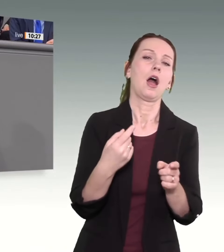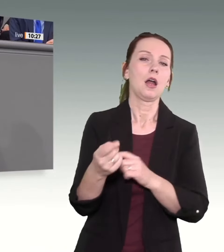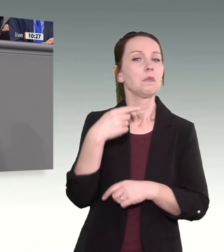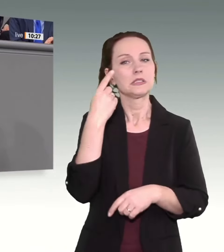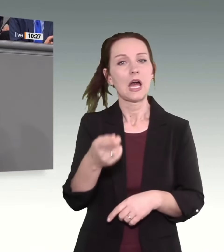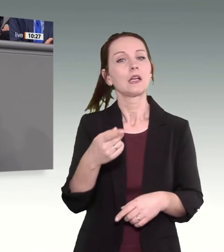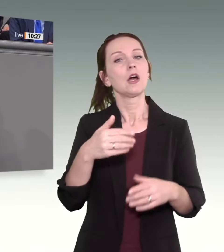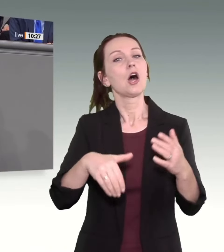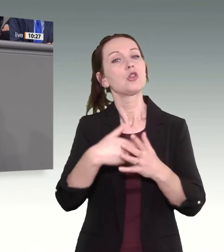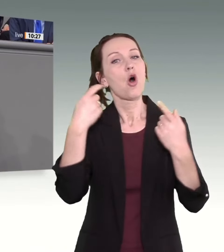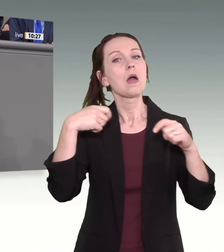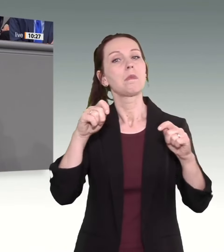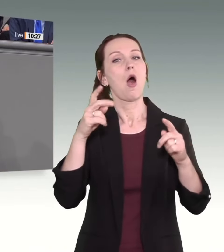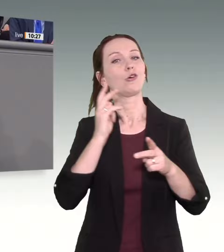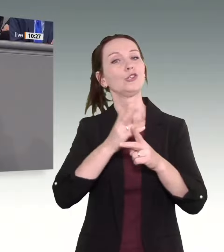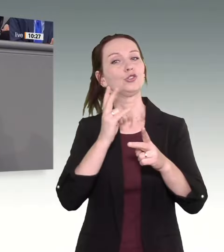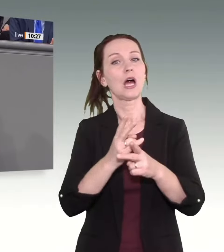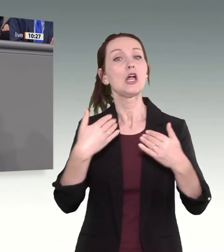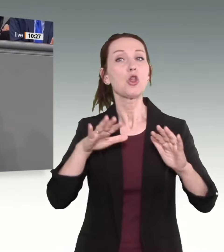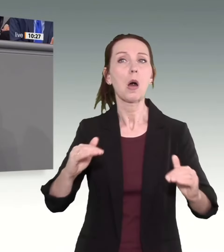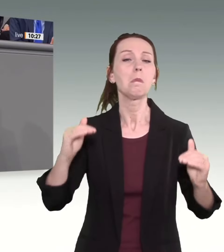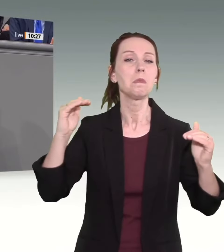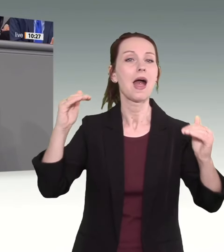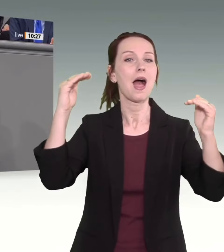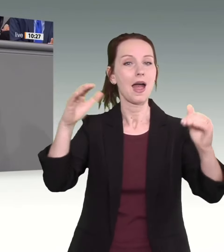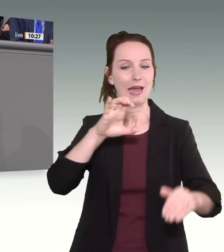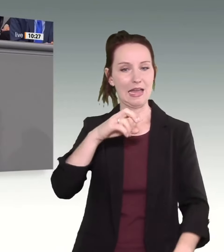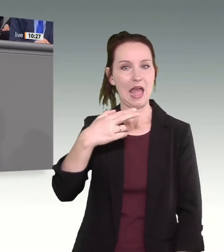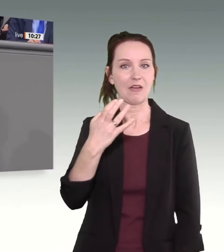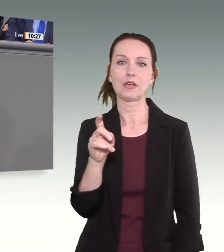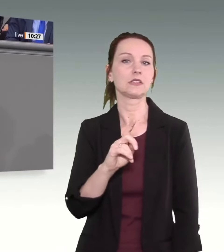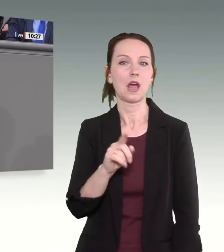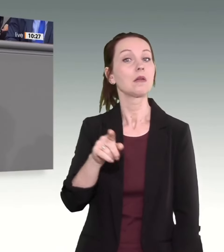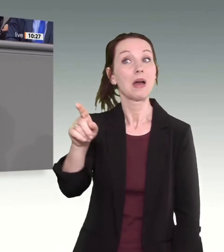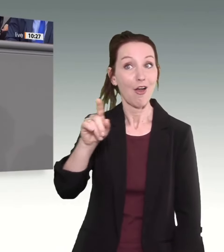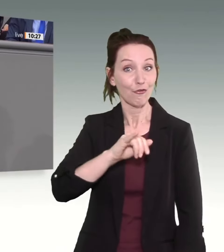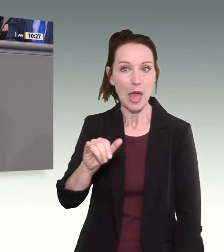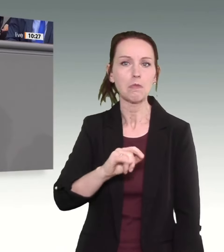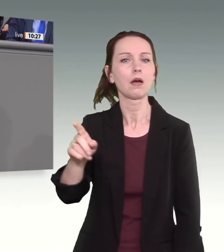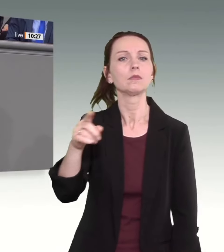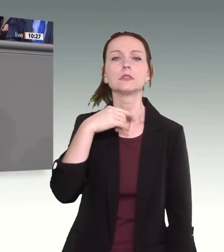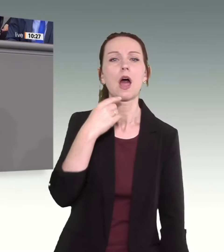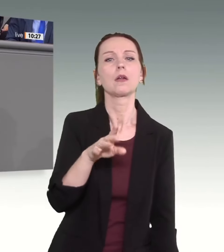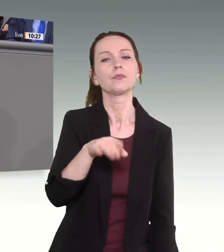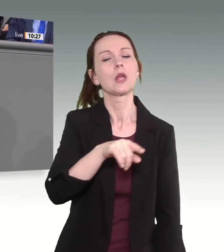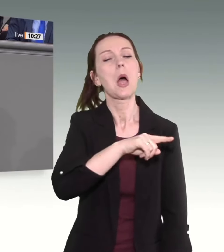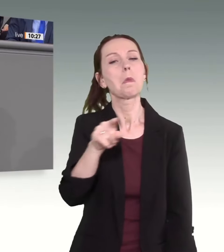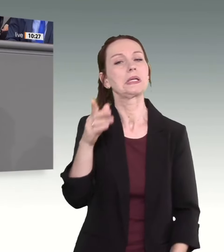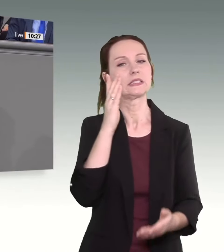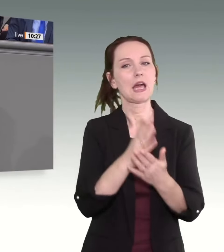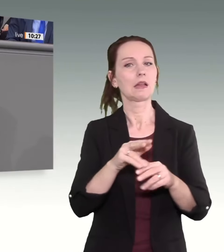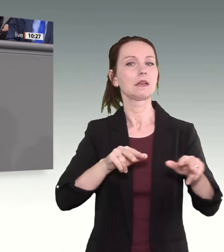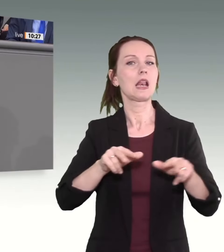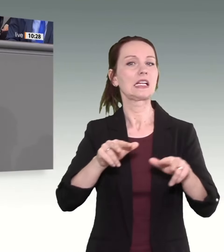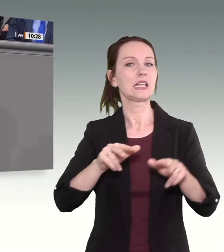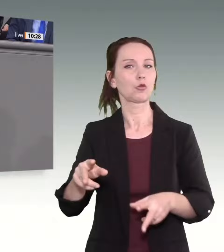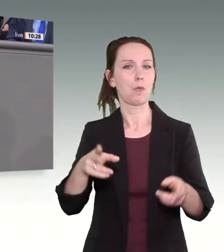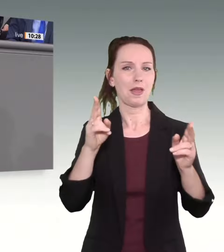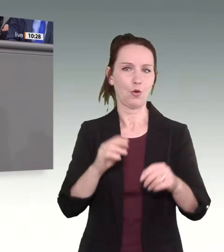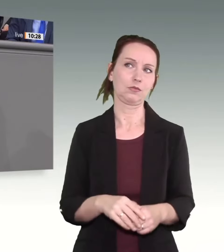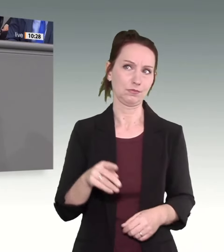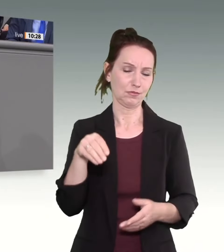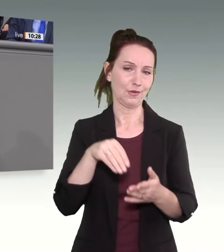-Standard. Aber nicht irgendwie dauerhaft, sondern Sie sagen, bis zum Ende der Legislaturperiode, das sind noch anderthalb Jahre. Sie wissen selber,